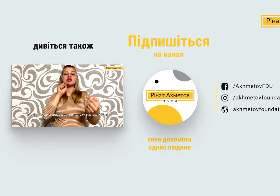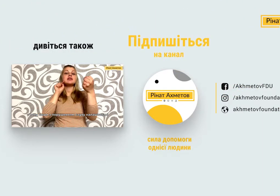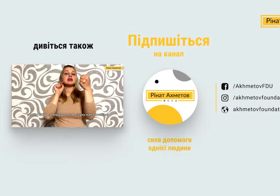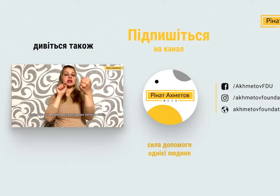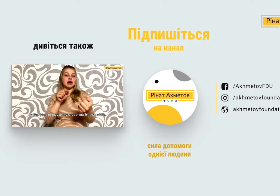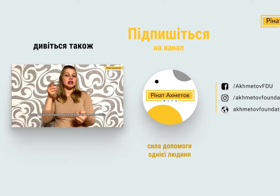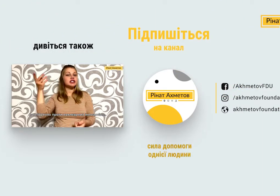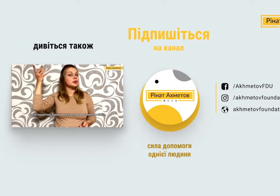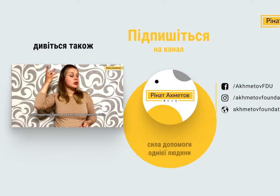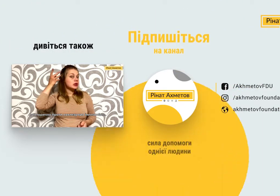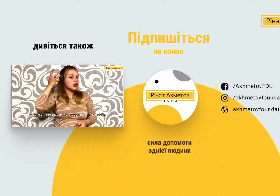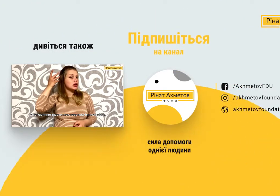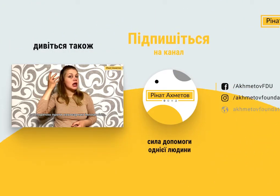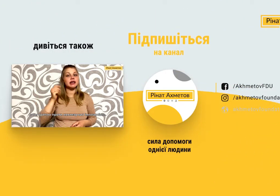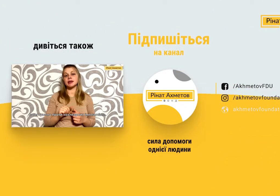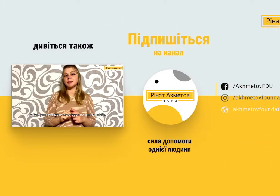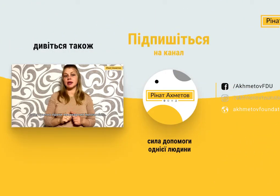Дякую за